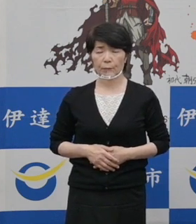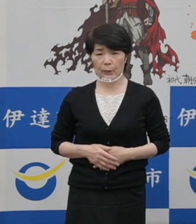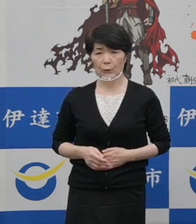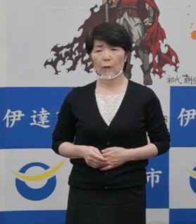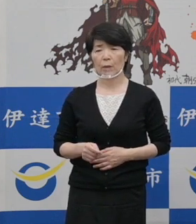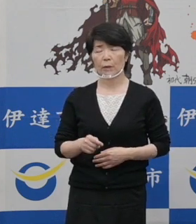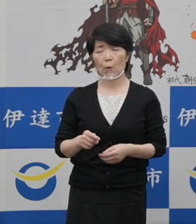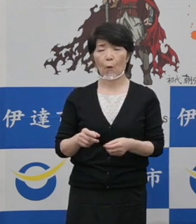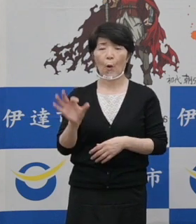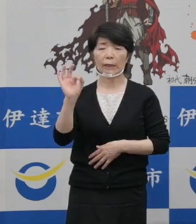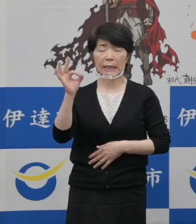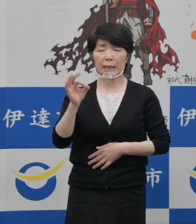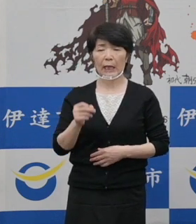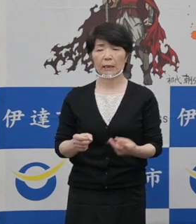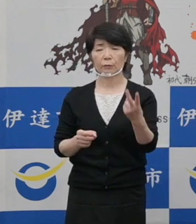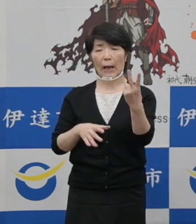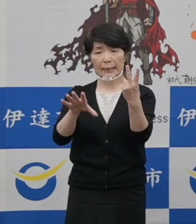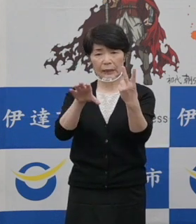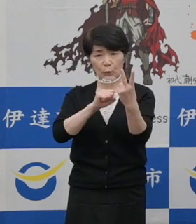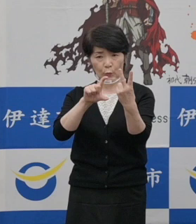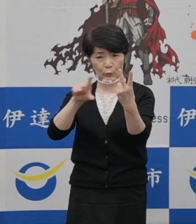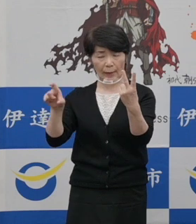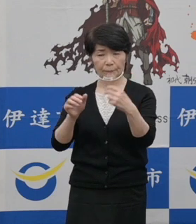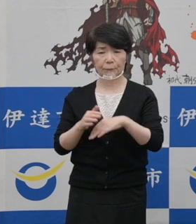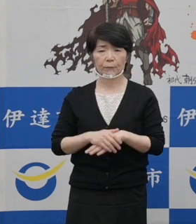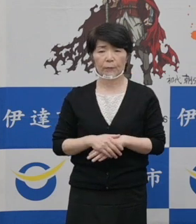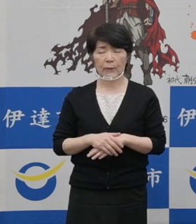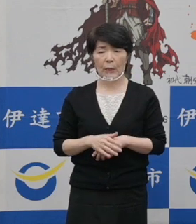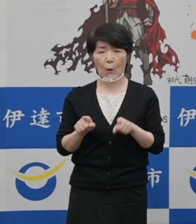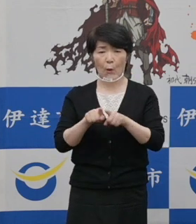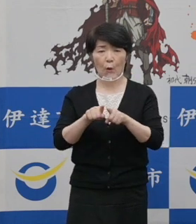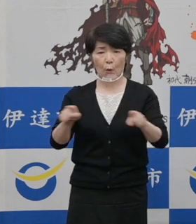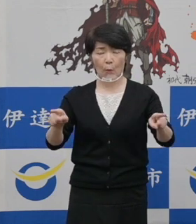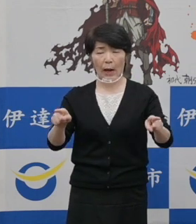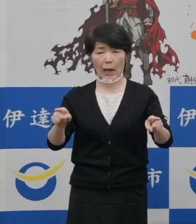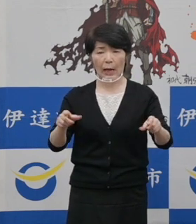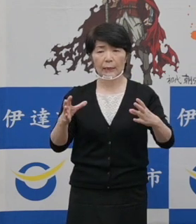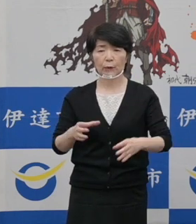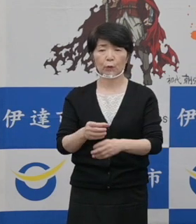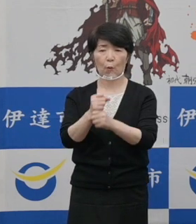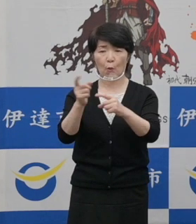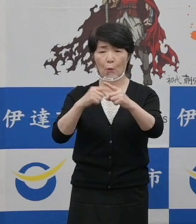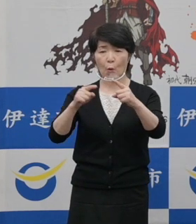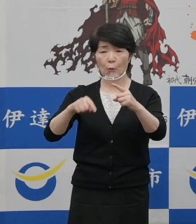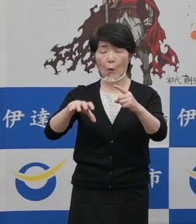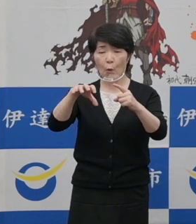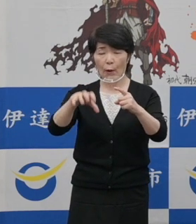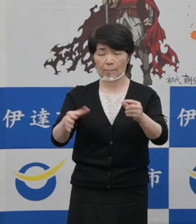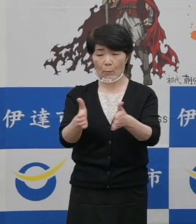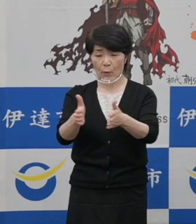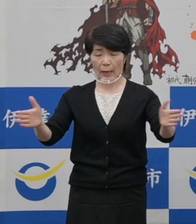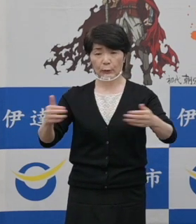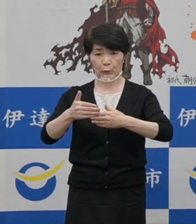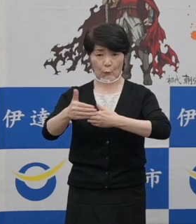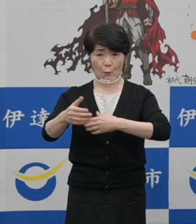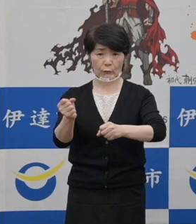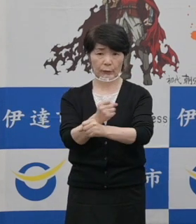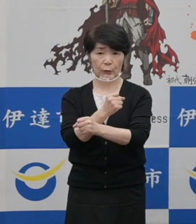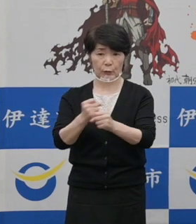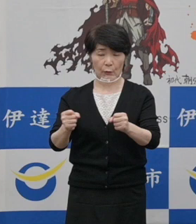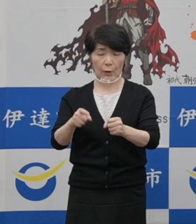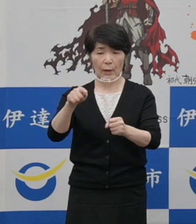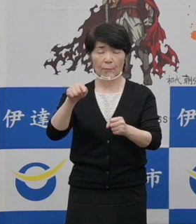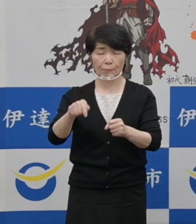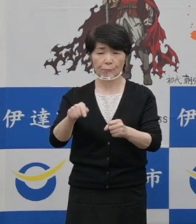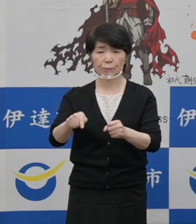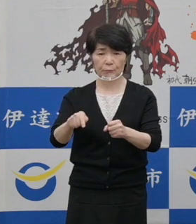。続きまして、保原総合公園拡張整備事業、大泉駅の南